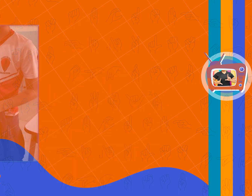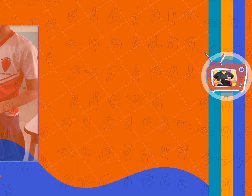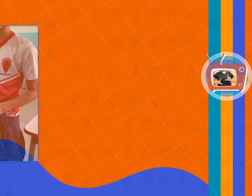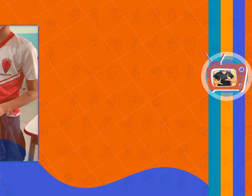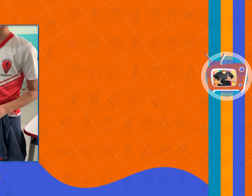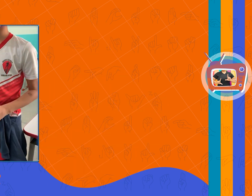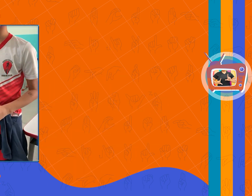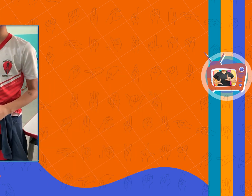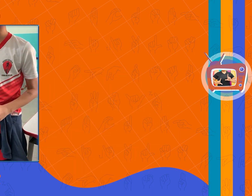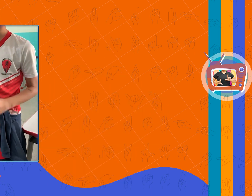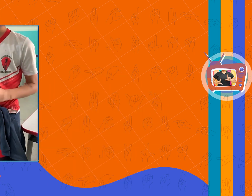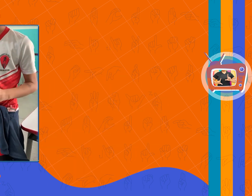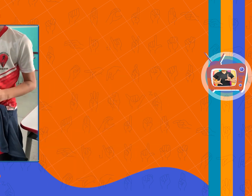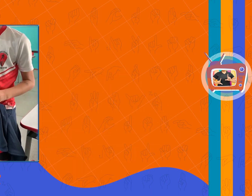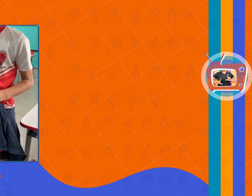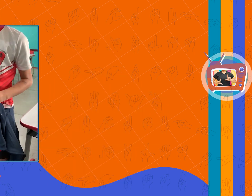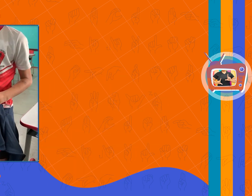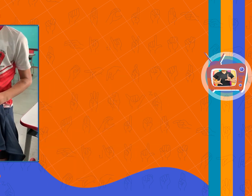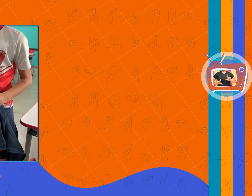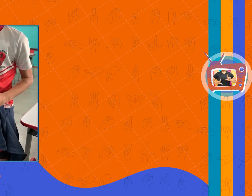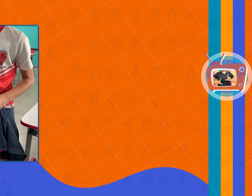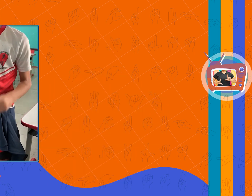Esse garoto está pedindo para ir tomar água.